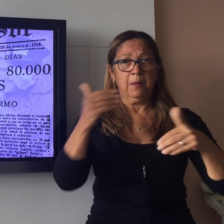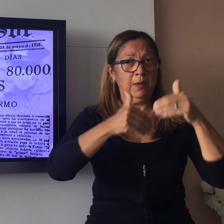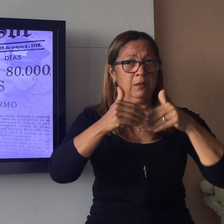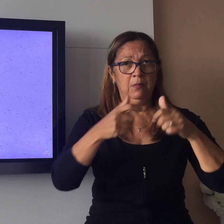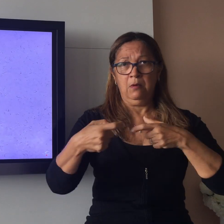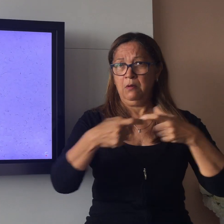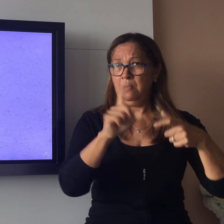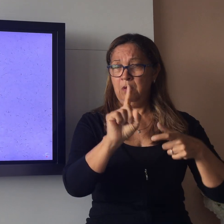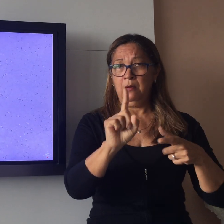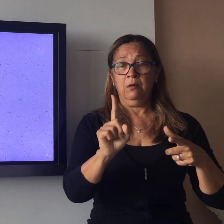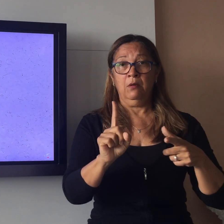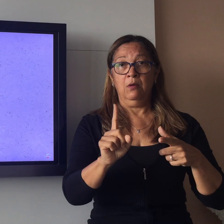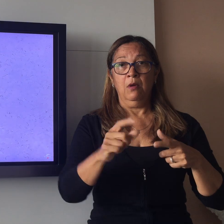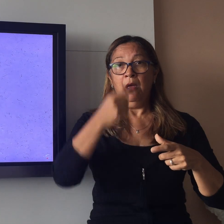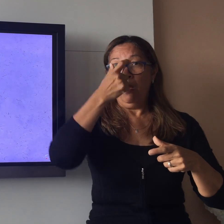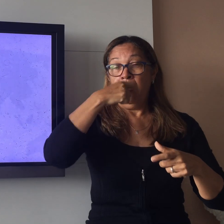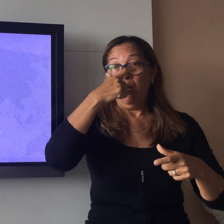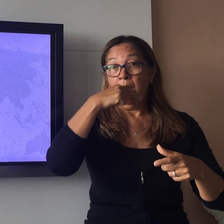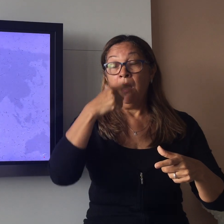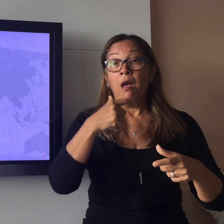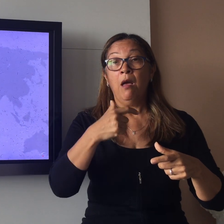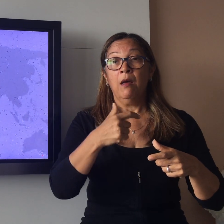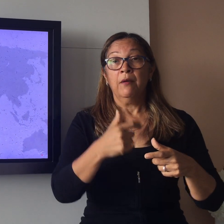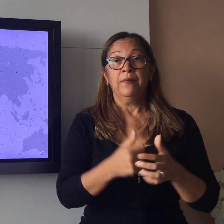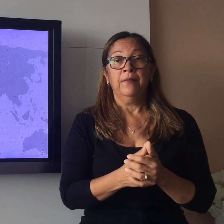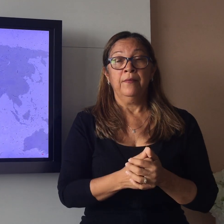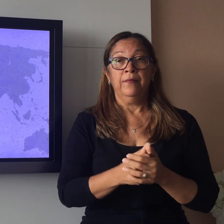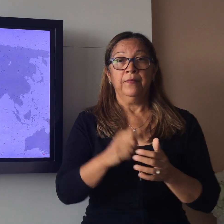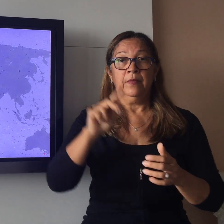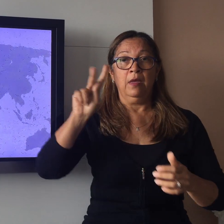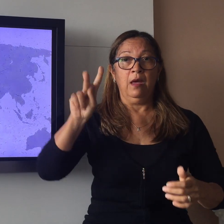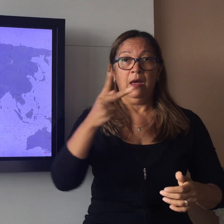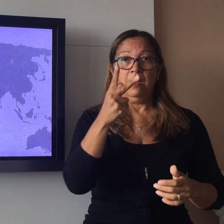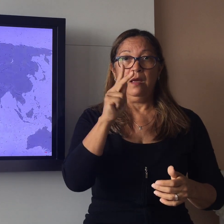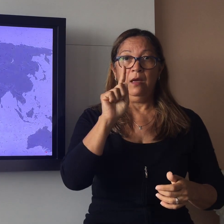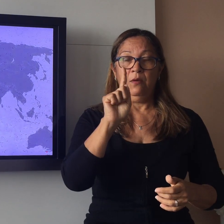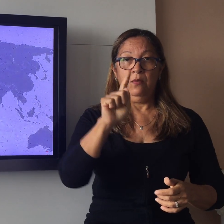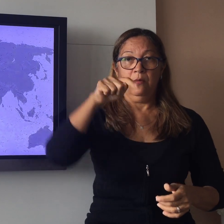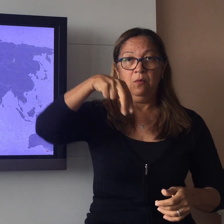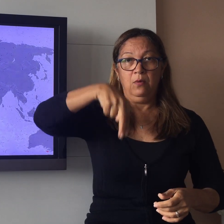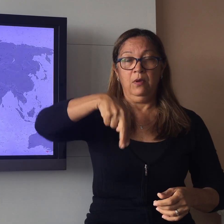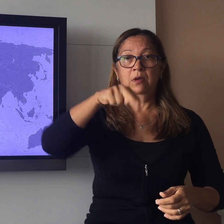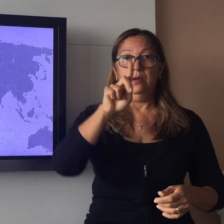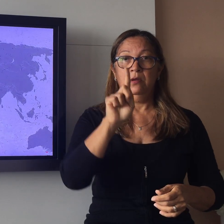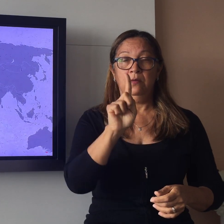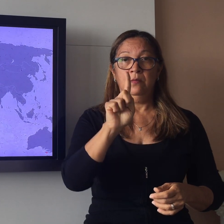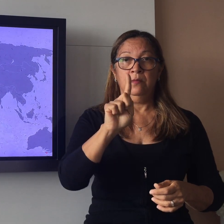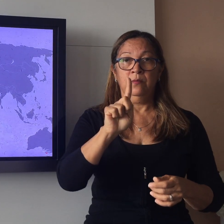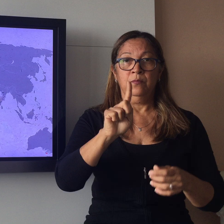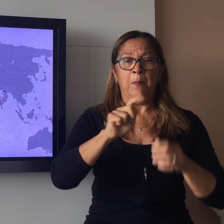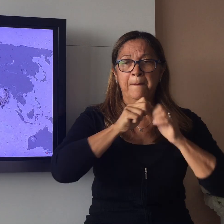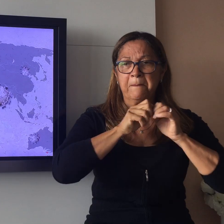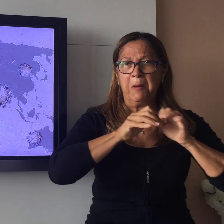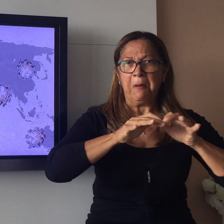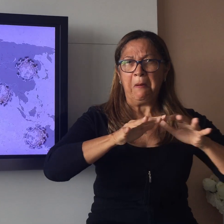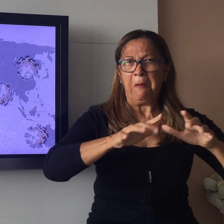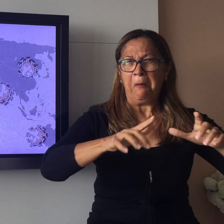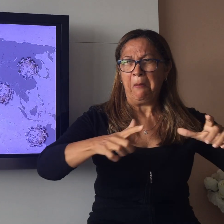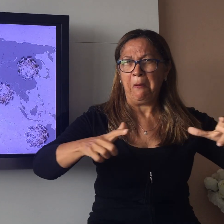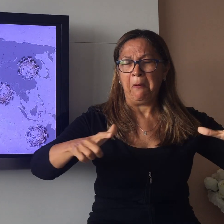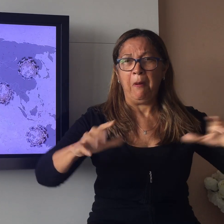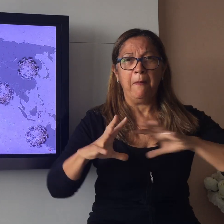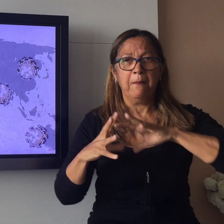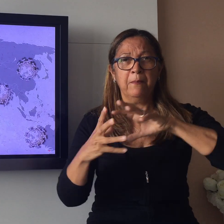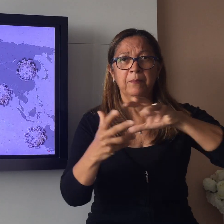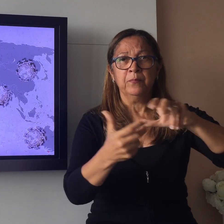guerra. A gripe, causada pelo vírus influenza H1N1, se alastra rapidamente pelo